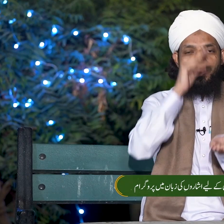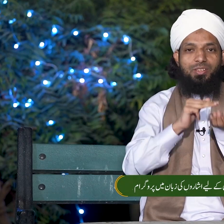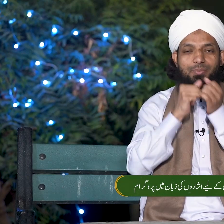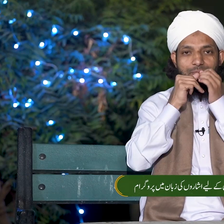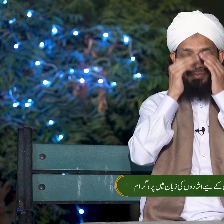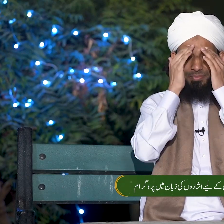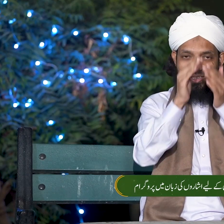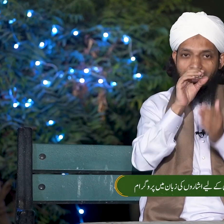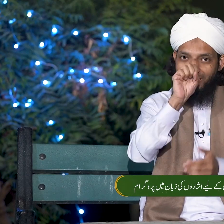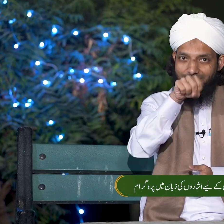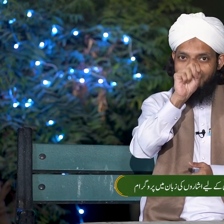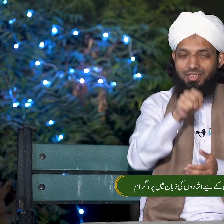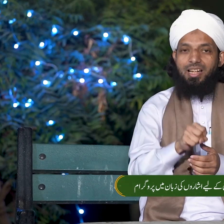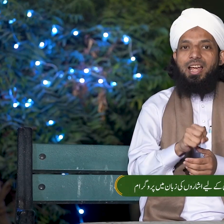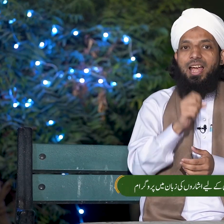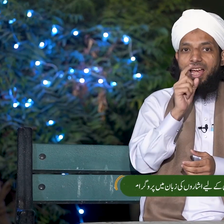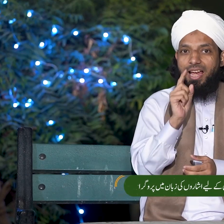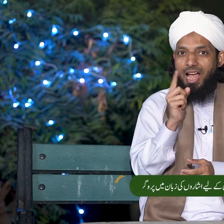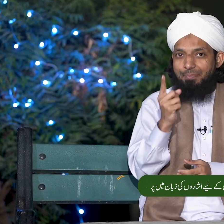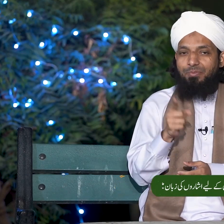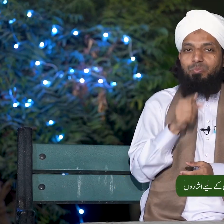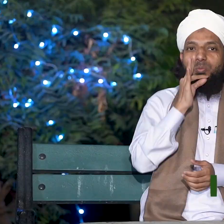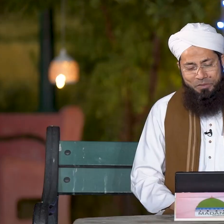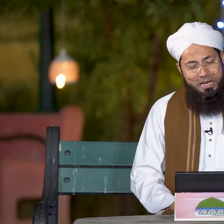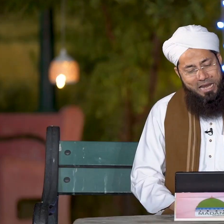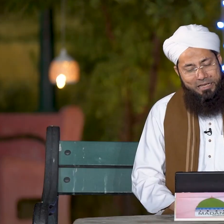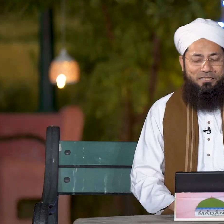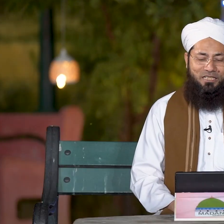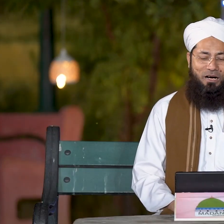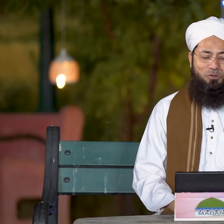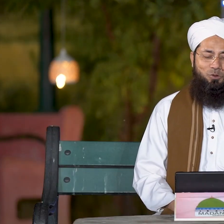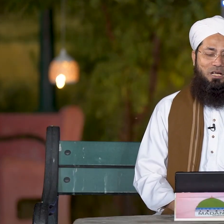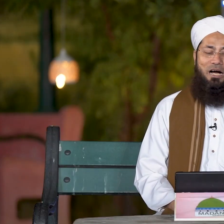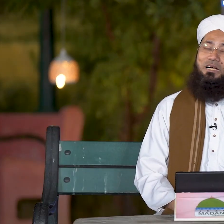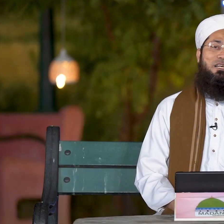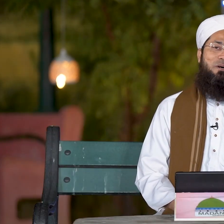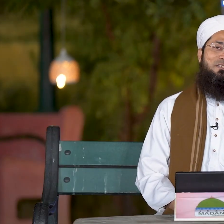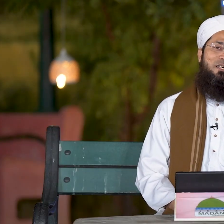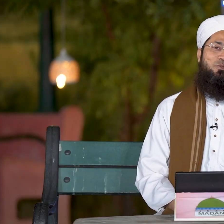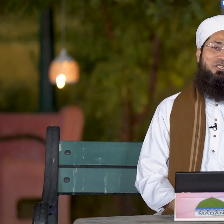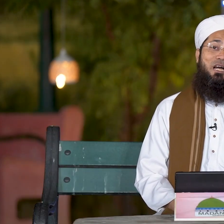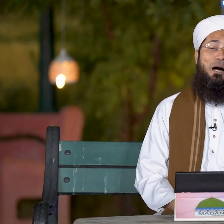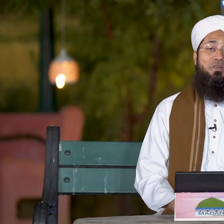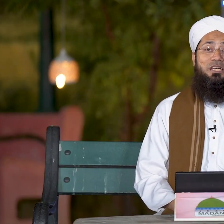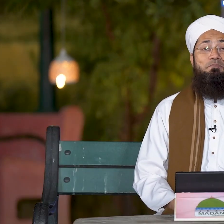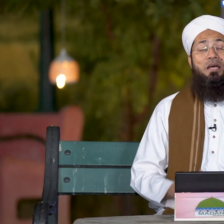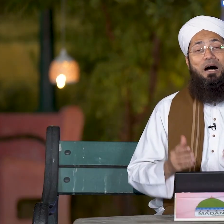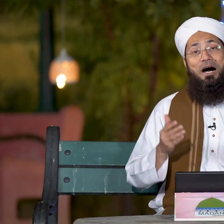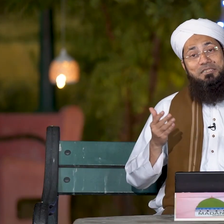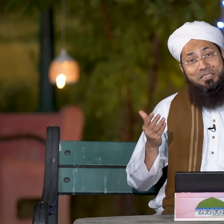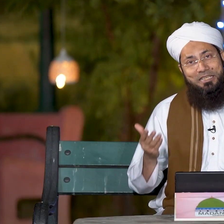آپ کے ایک اشارے سے چاند دو ٹکڑے ہو جاتا ہے، لیکن اس کے باوجود آقا کریم علیہ الصلوۃ والسلام